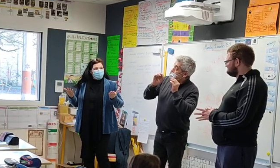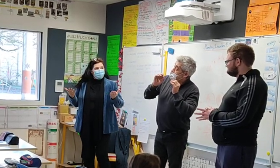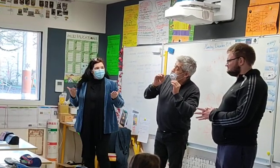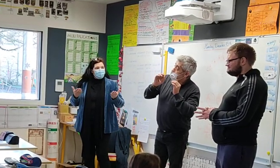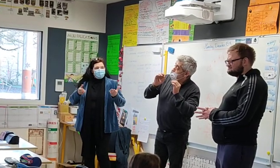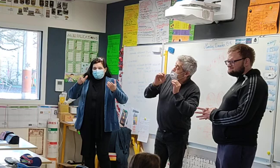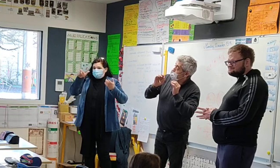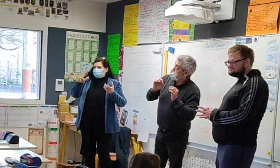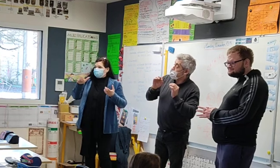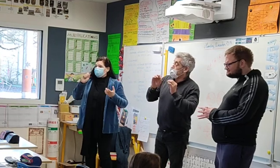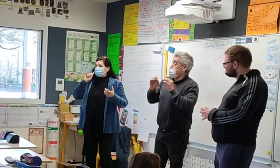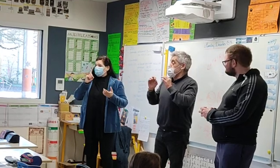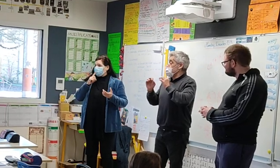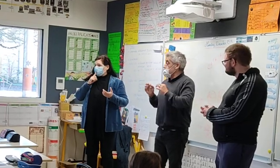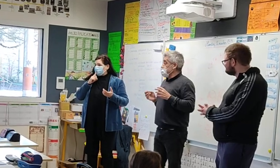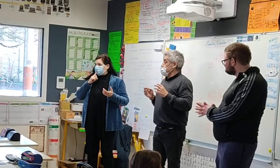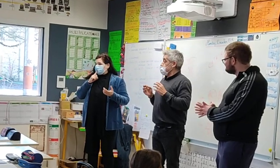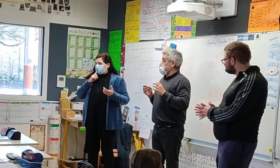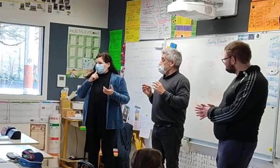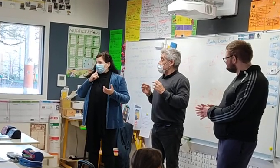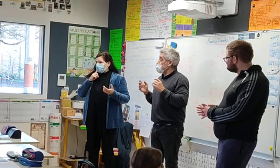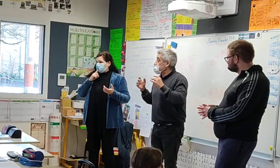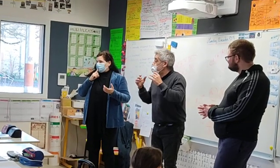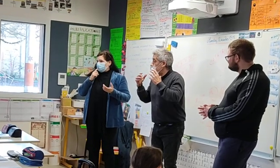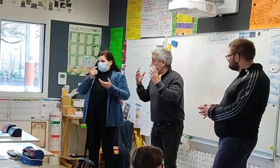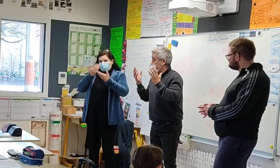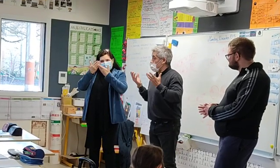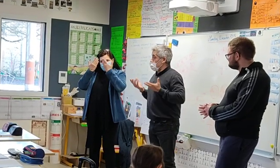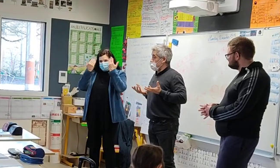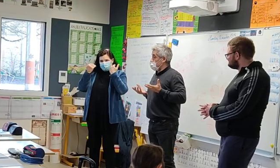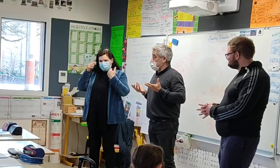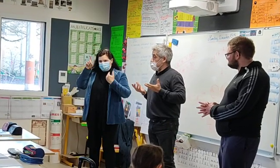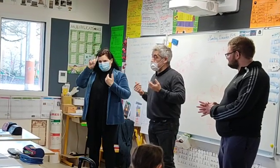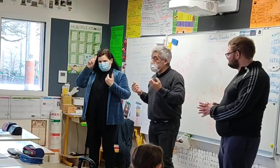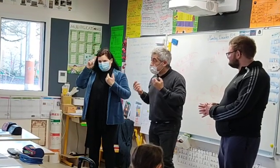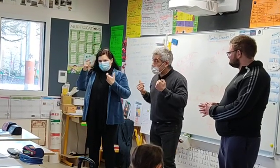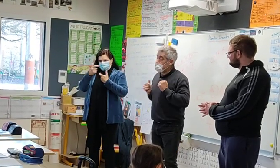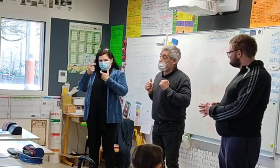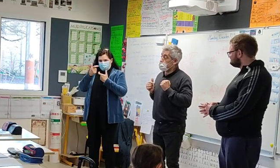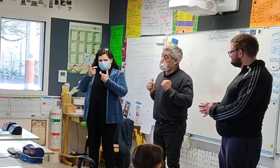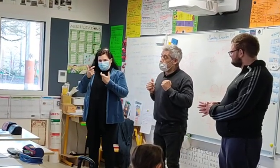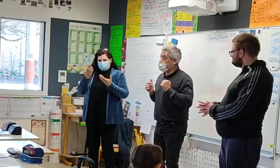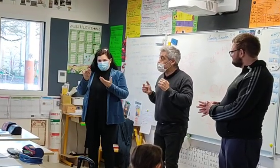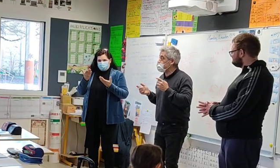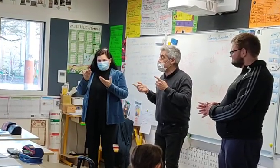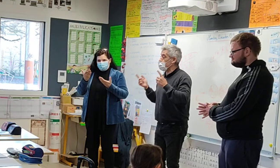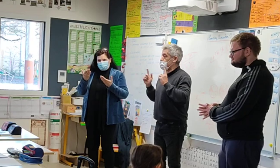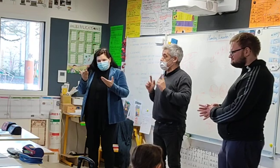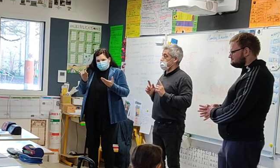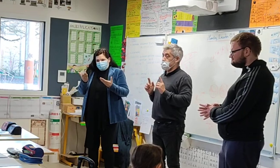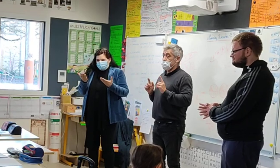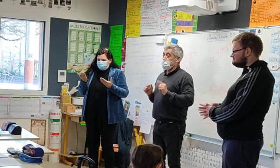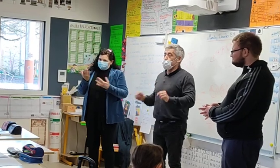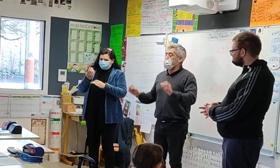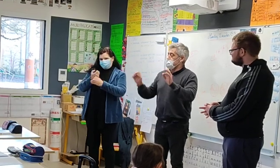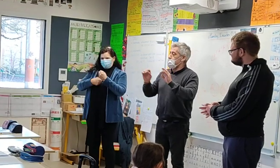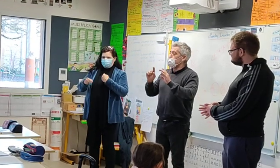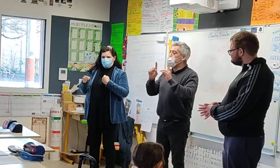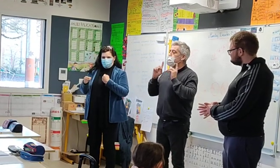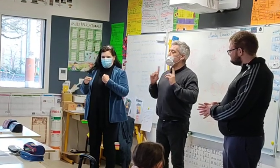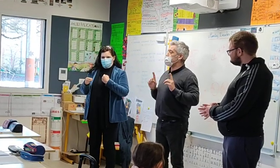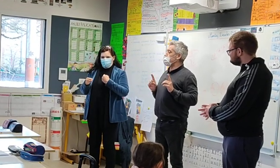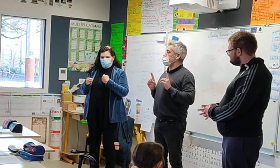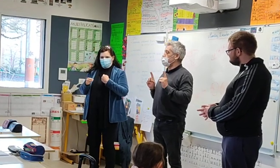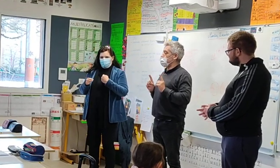quelqu'un qui est sourd et muet ne sait pas pourquoi on rigole. Et des fois, on ne peut mal le prendre. Donc,